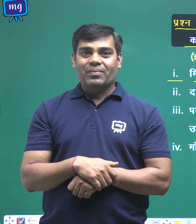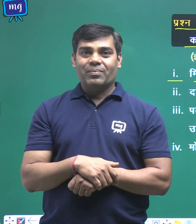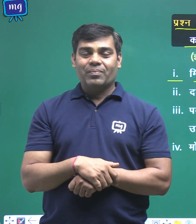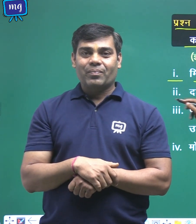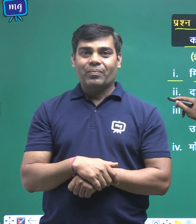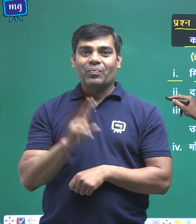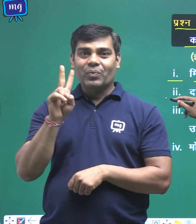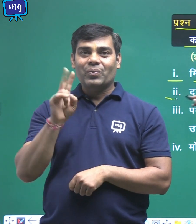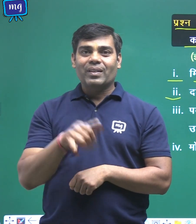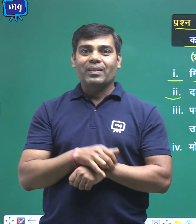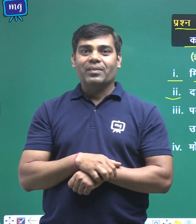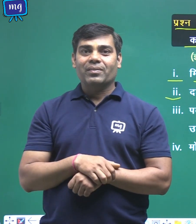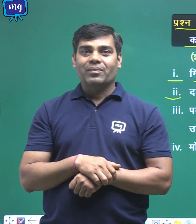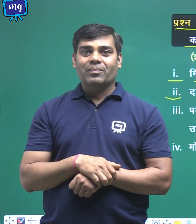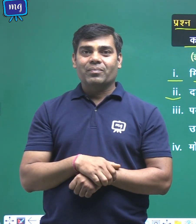दूसरा है